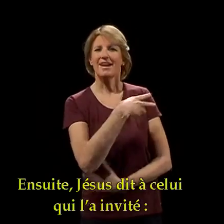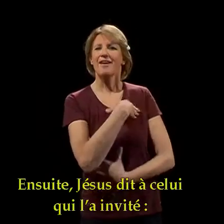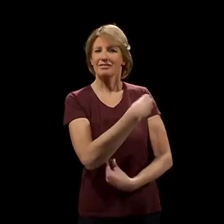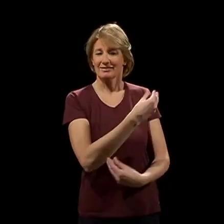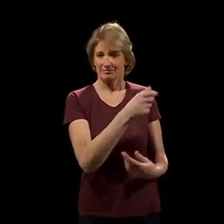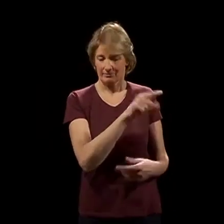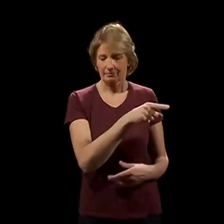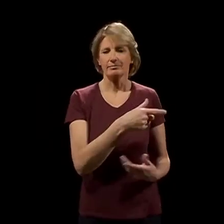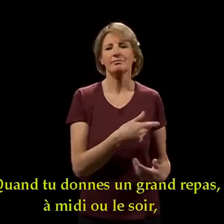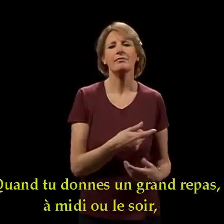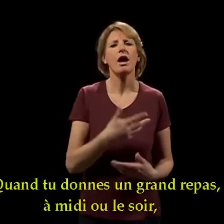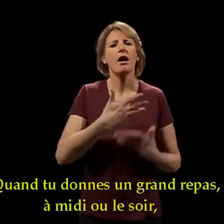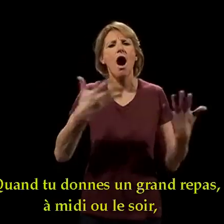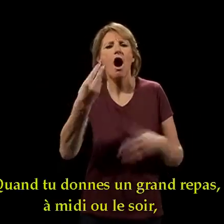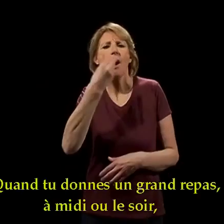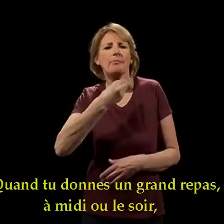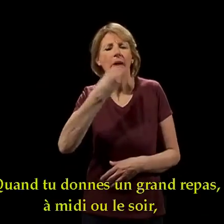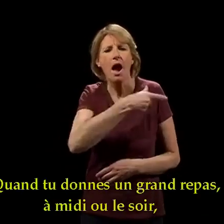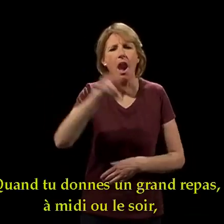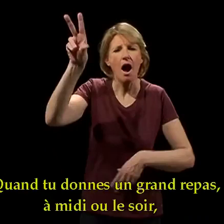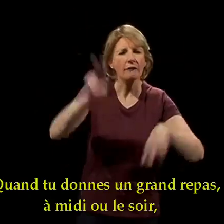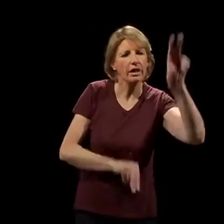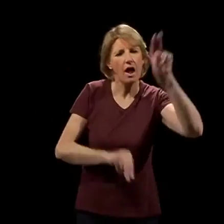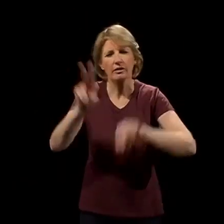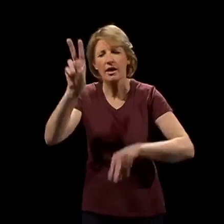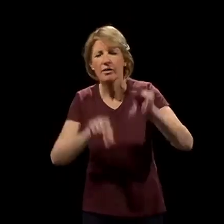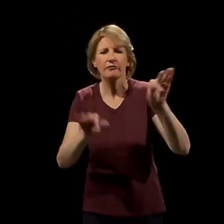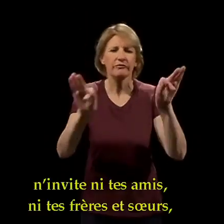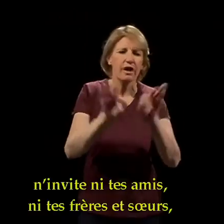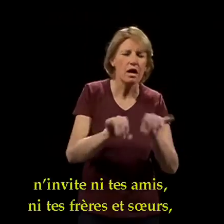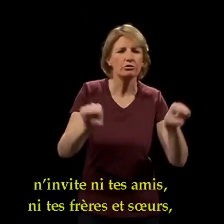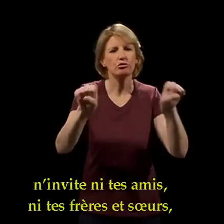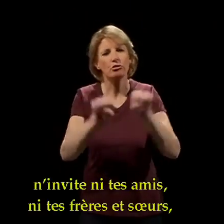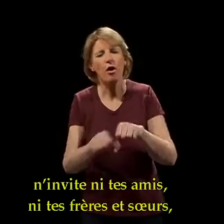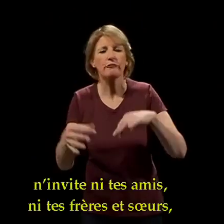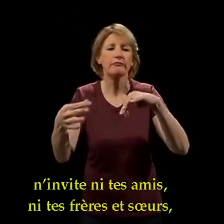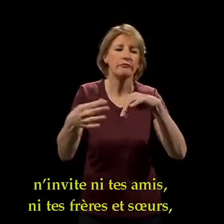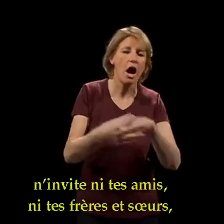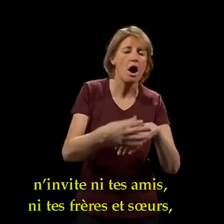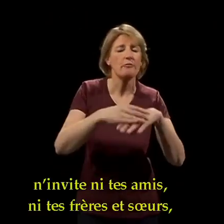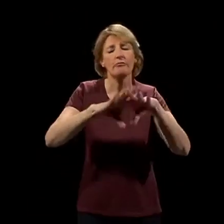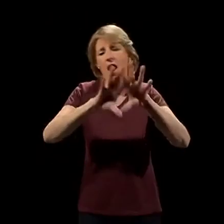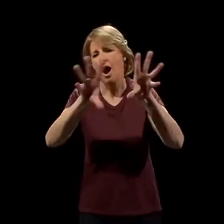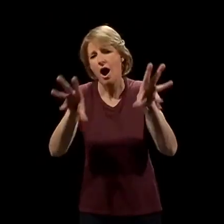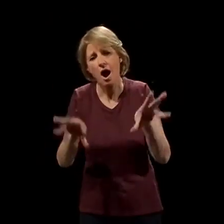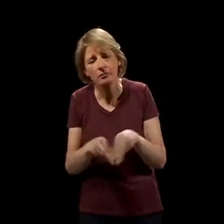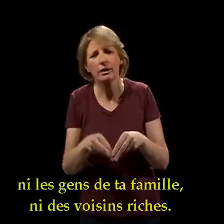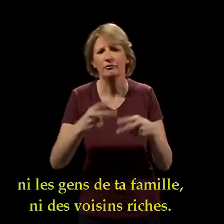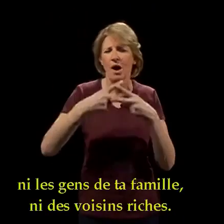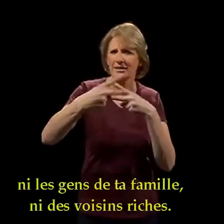Ensuite, Jésus dit à celui qui l'a invité, « Quand tu donnes un grand repas à midi ou le soir, n'invite ni tes amis, ni tes frères